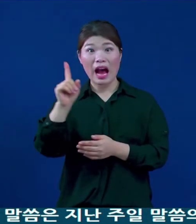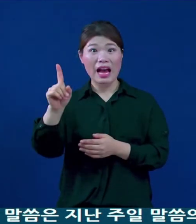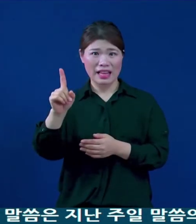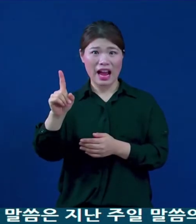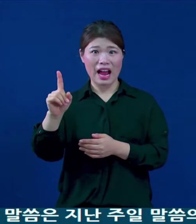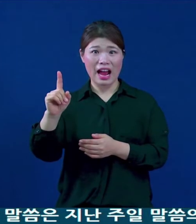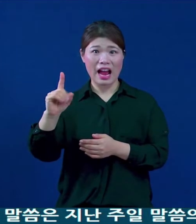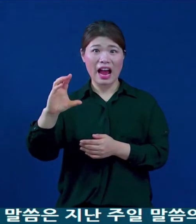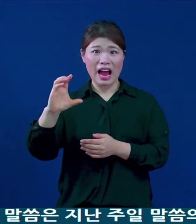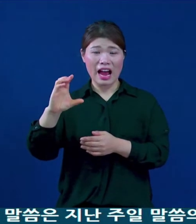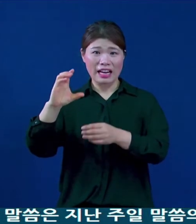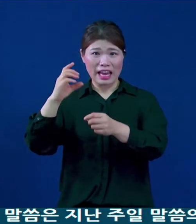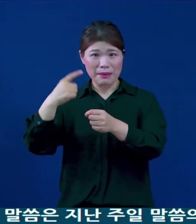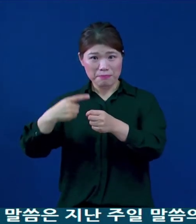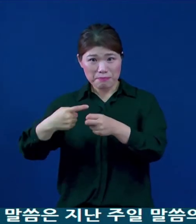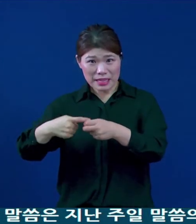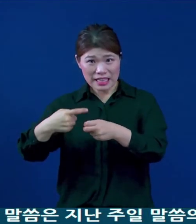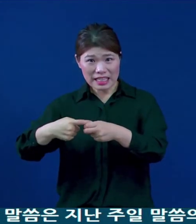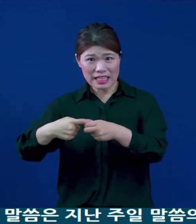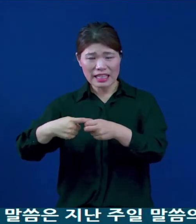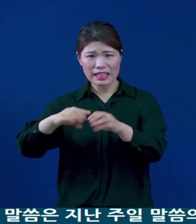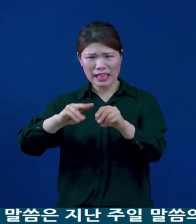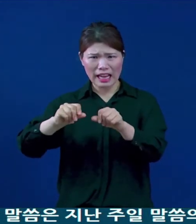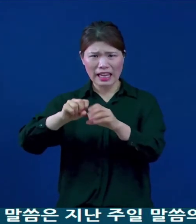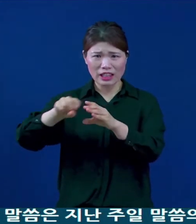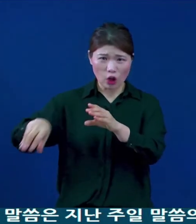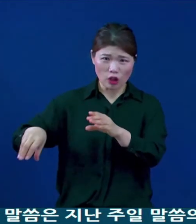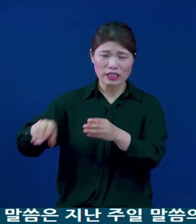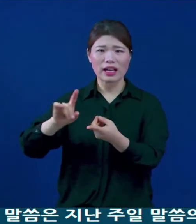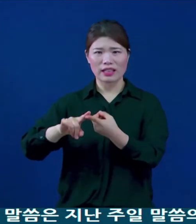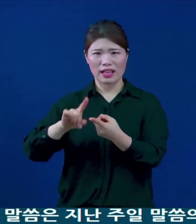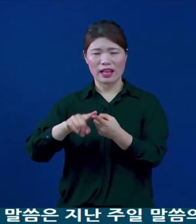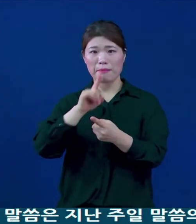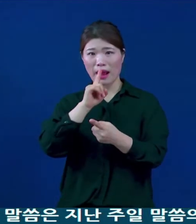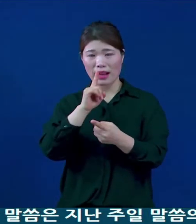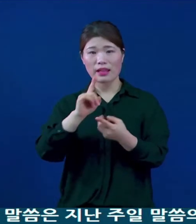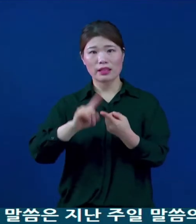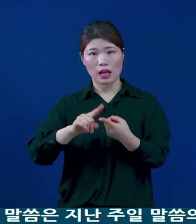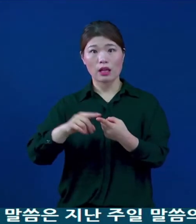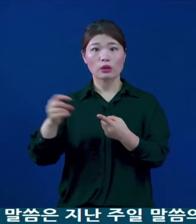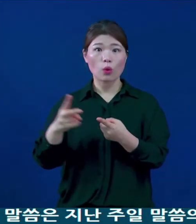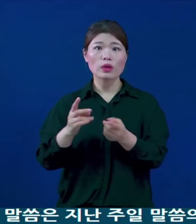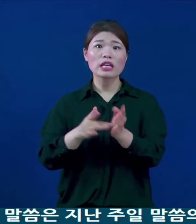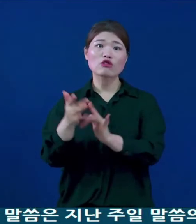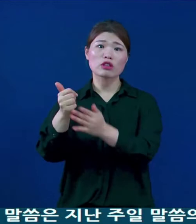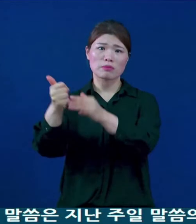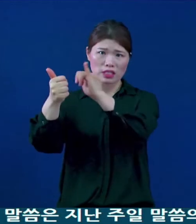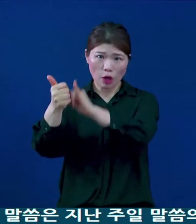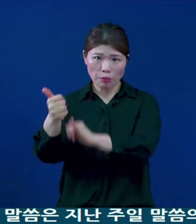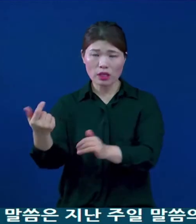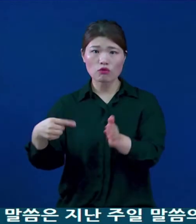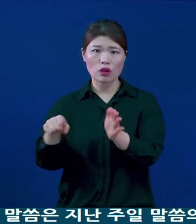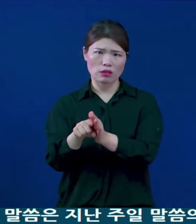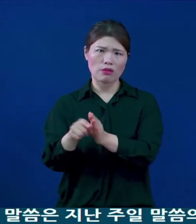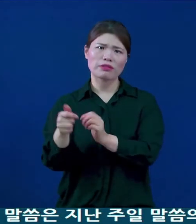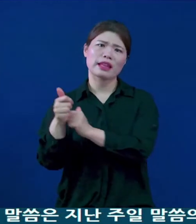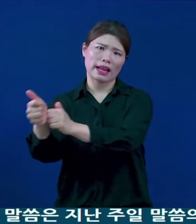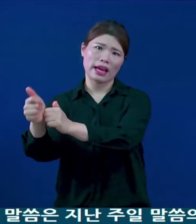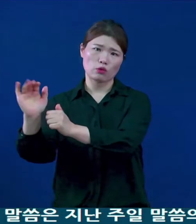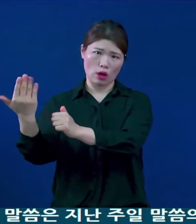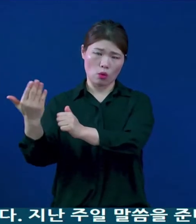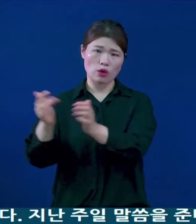떨어져서 많은 열매 맺어야 하고, 예수님을 섬기려면 그를 따라야 하고, 예수님을 섬기는